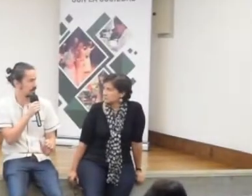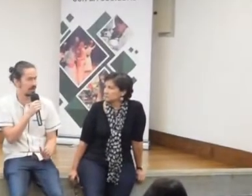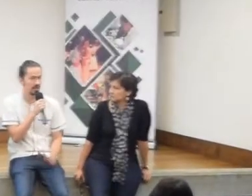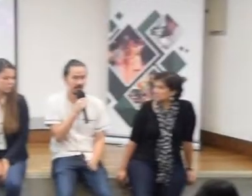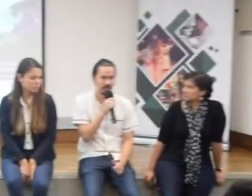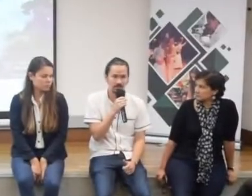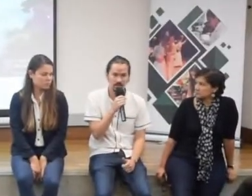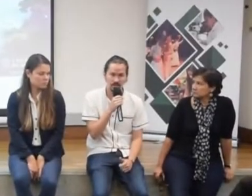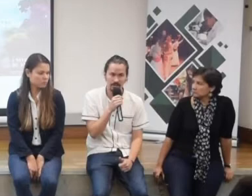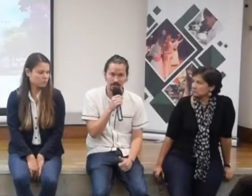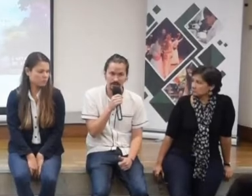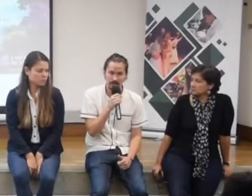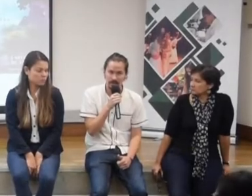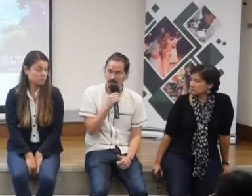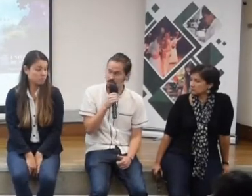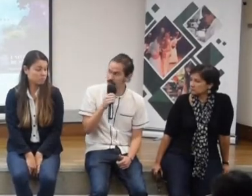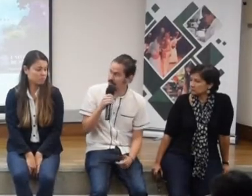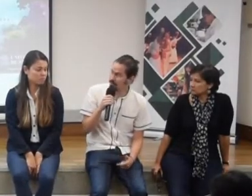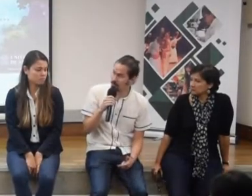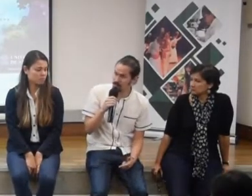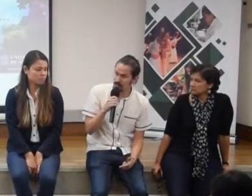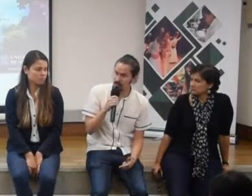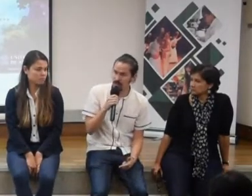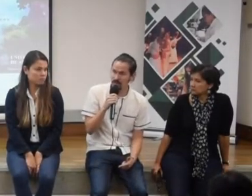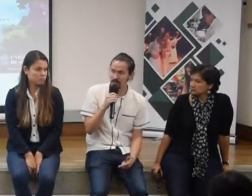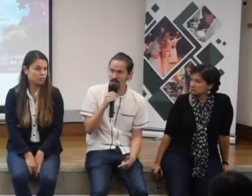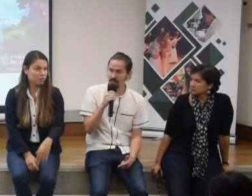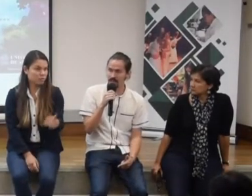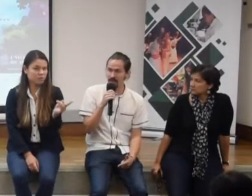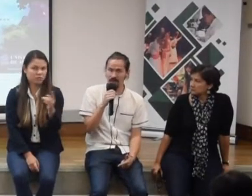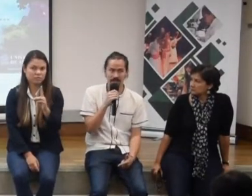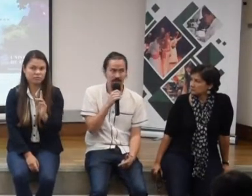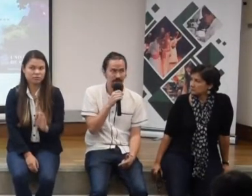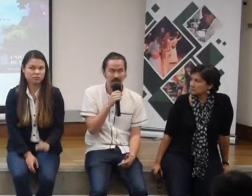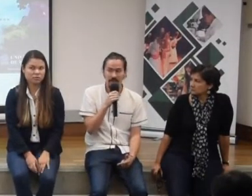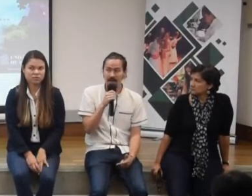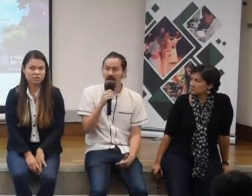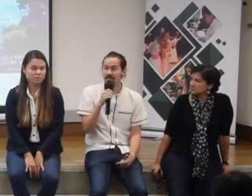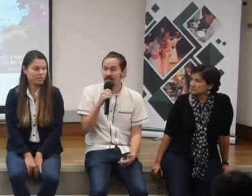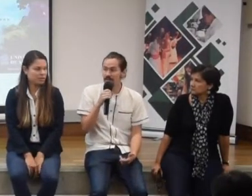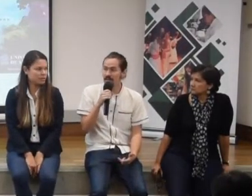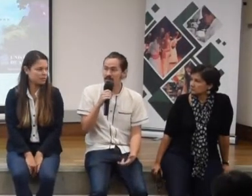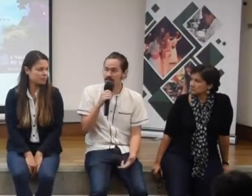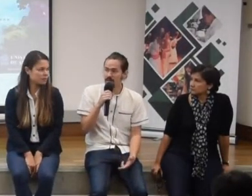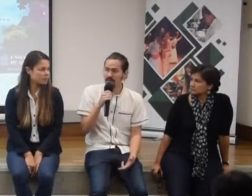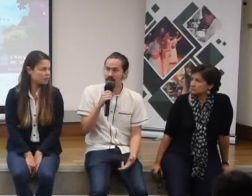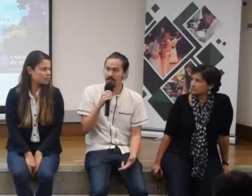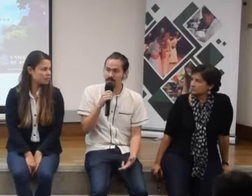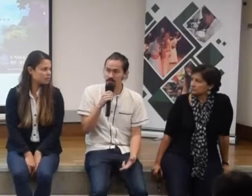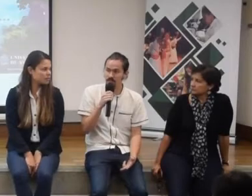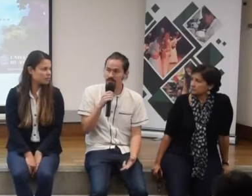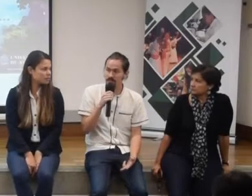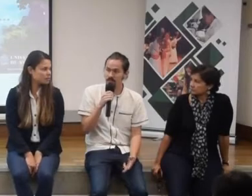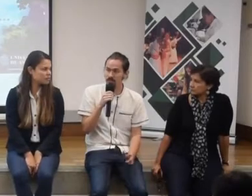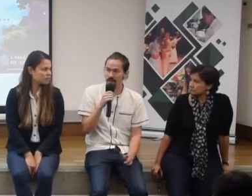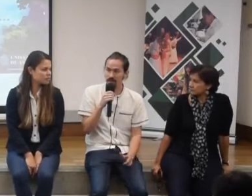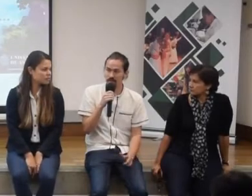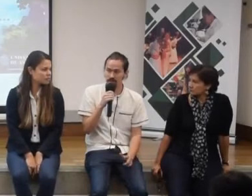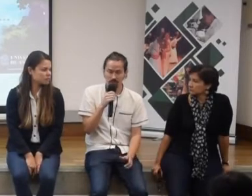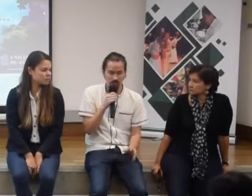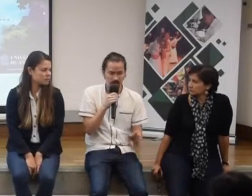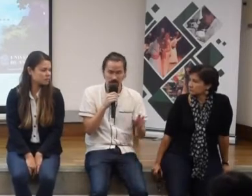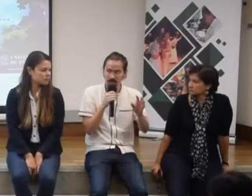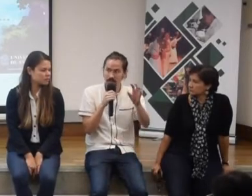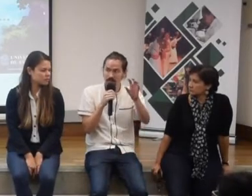capítulo o parte de las reflexiones. Nosotros también tenemos pensado una vez una línea base entiendo que las unidades académicas construyen